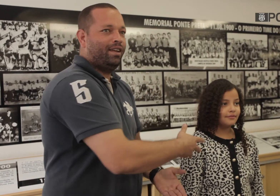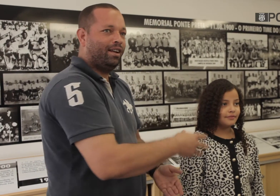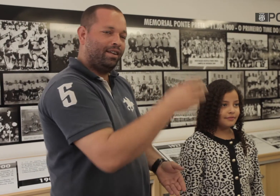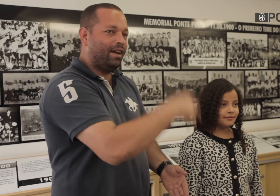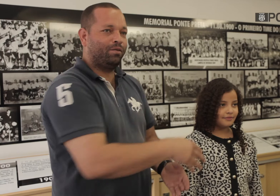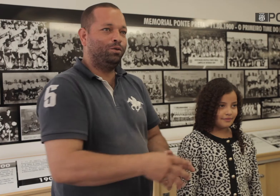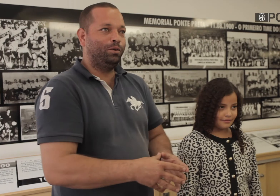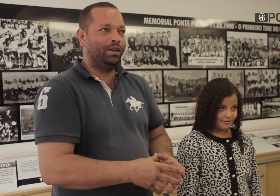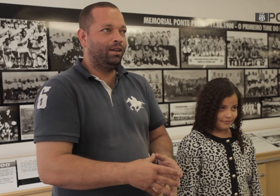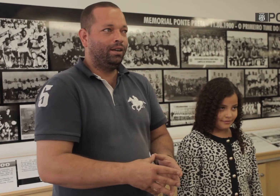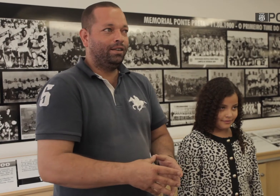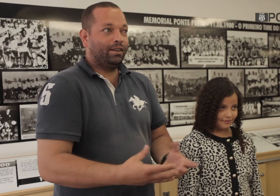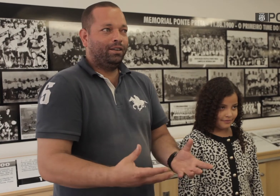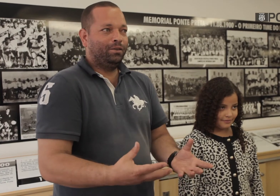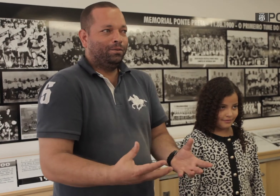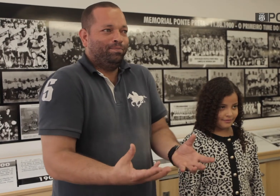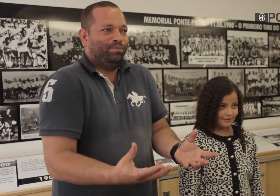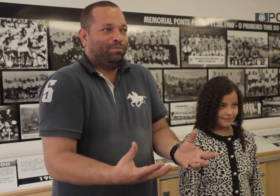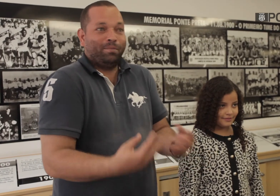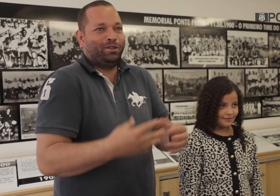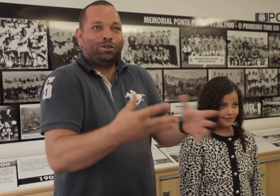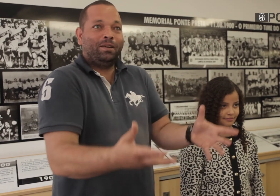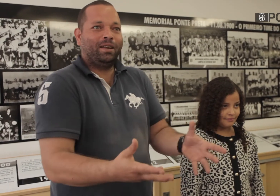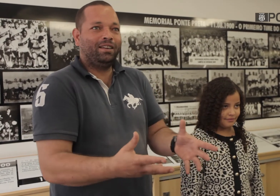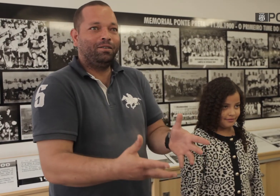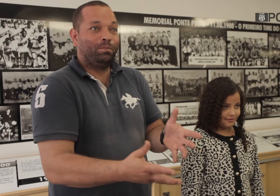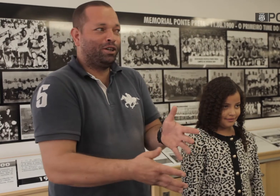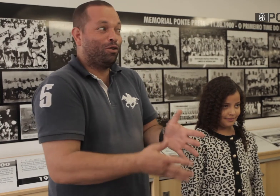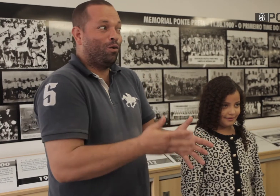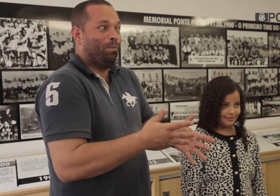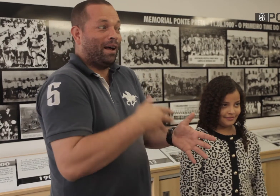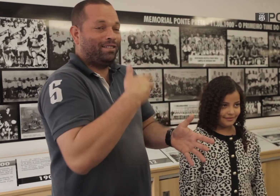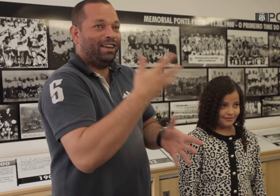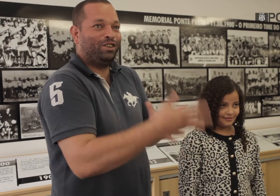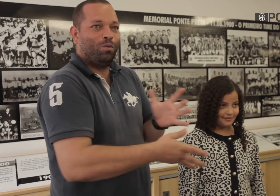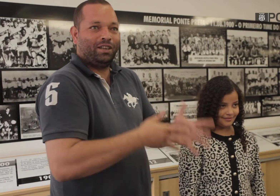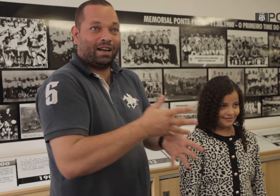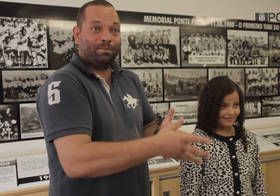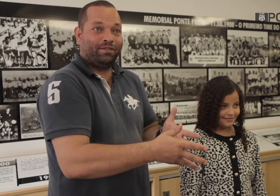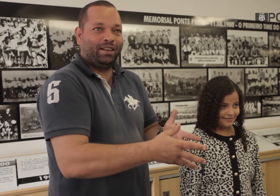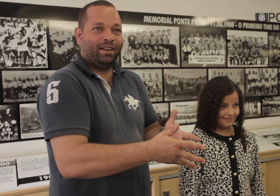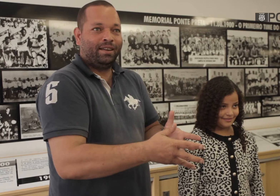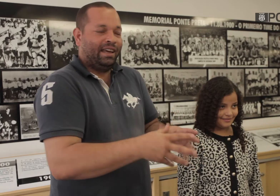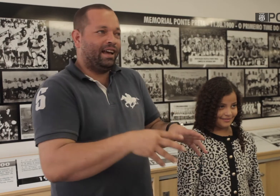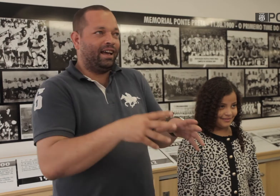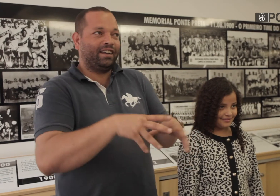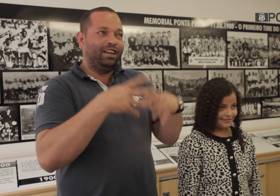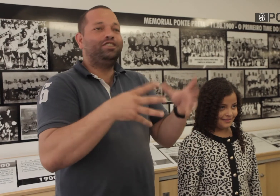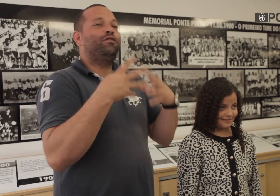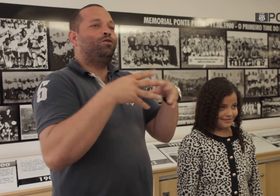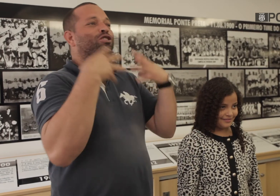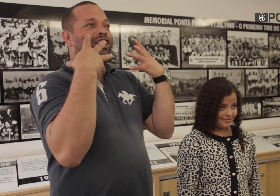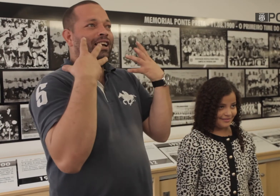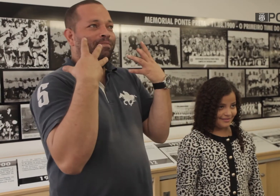é dela, né? É a cultura. E aquilo, me apaixonei pela língua, porque eu passei a se comunicar com a minha filha.